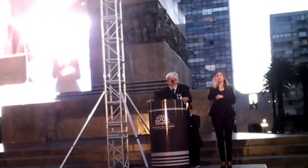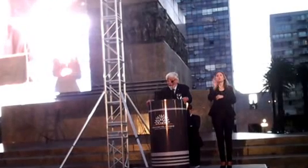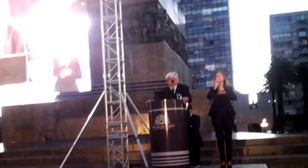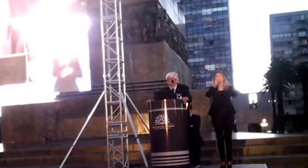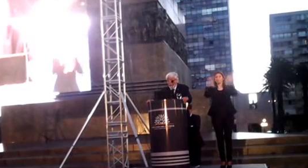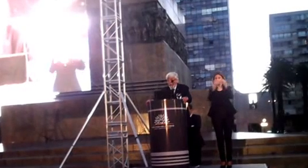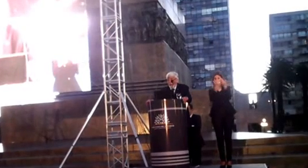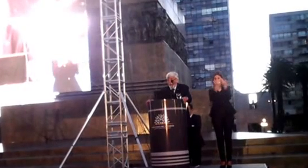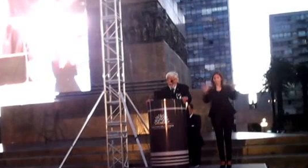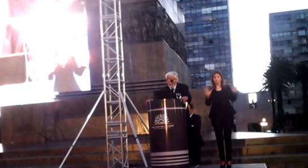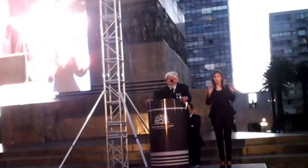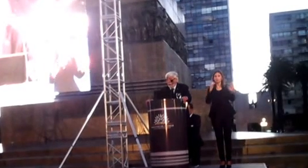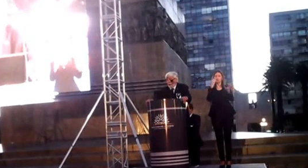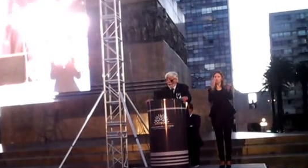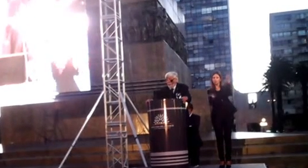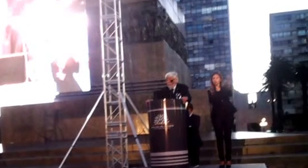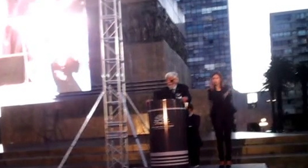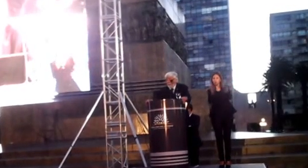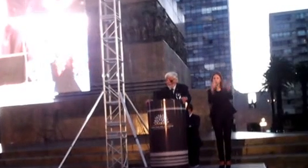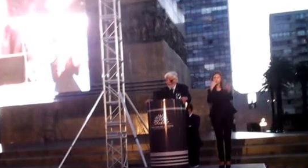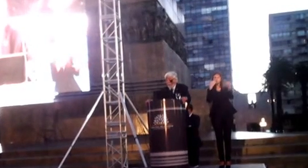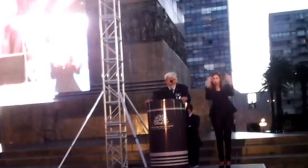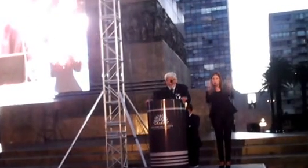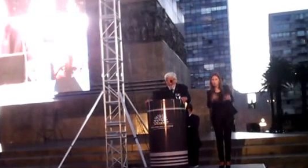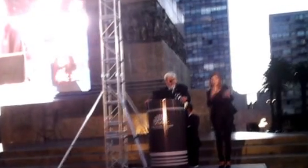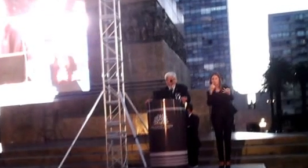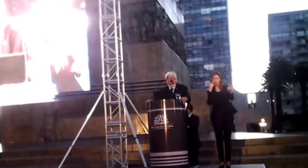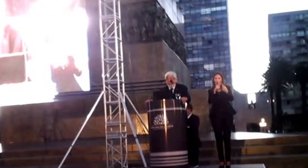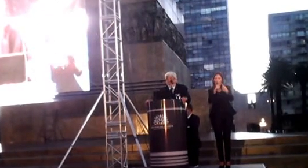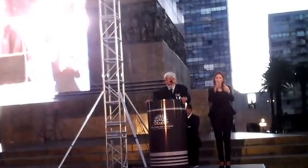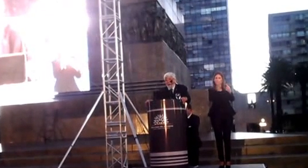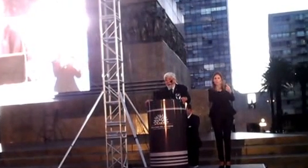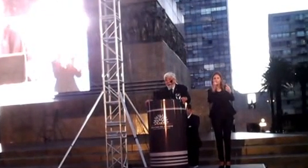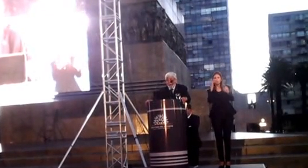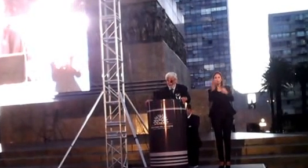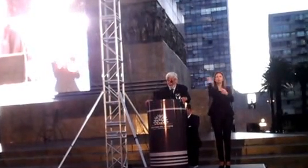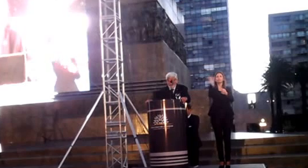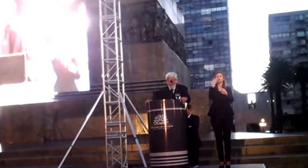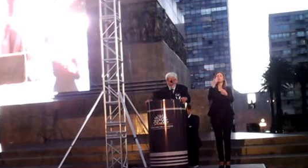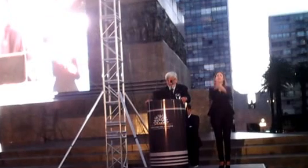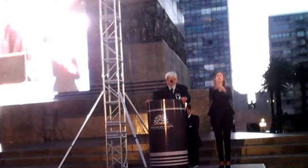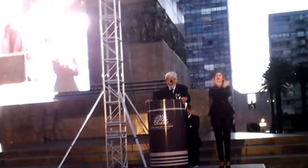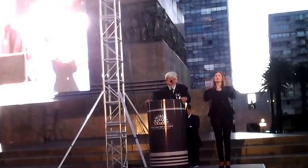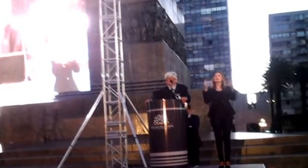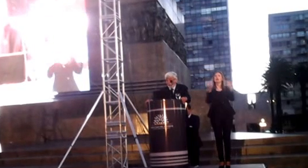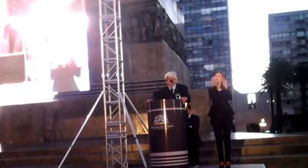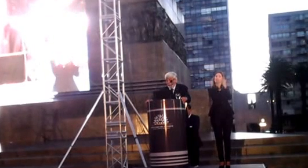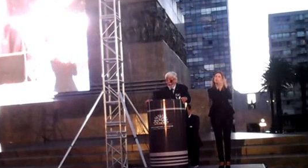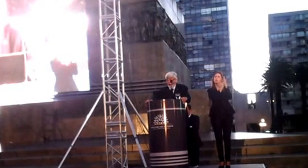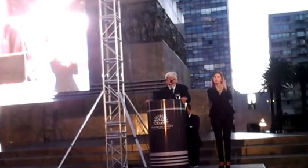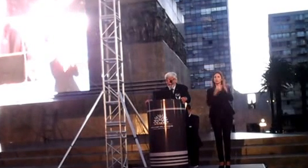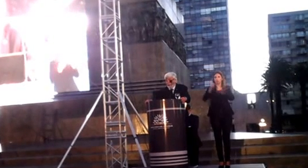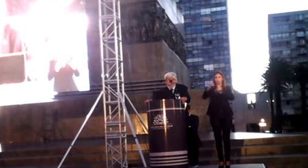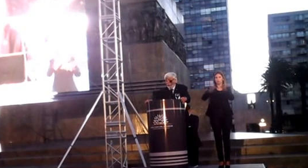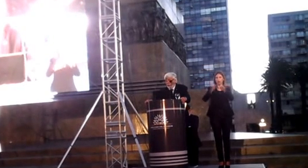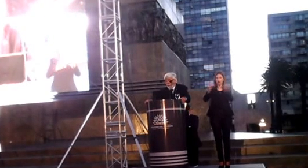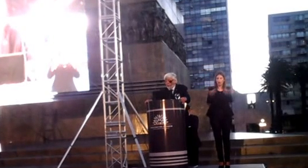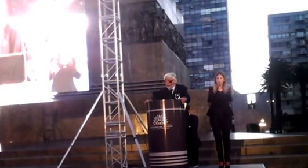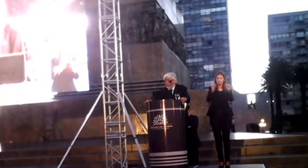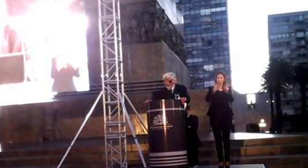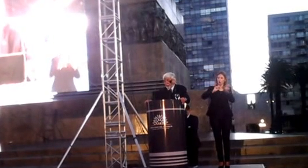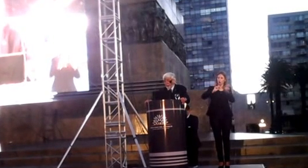2017 evaluaremos el cumplimiento particular y general de los lineamientos estratégicos, realizando los